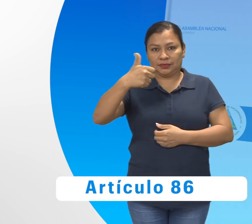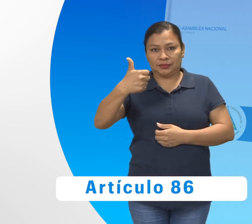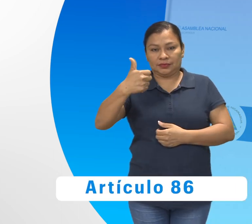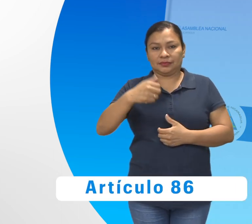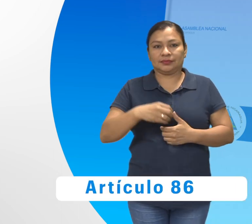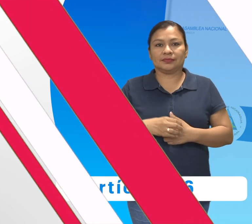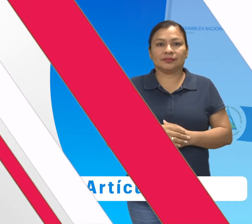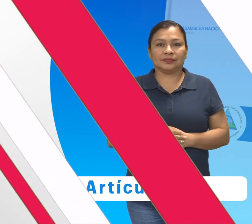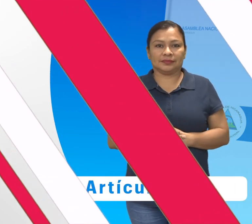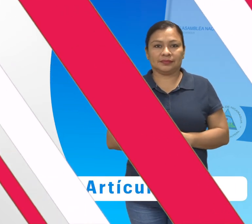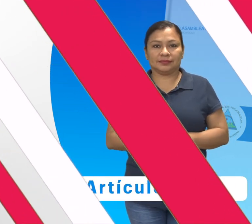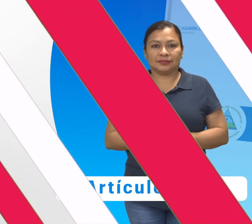Artículo 86.